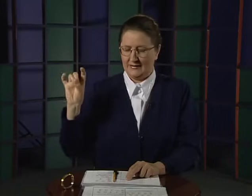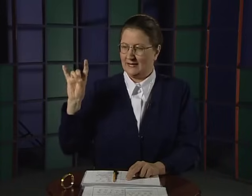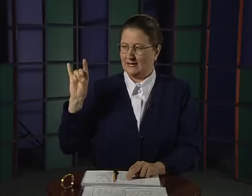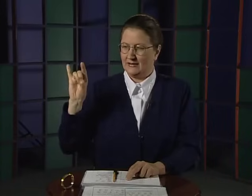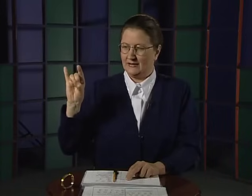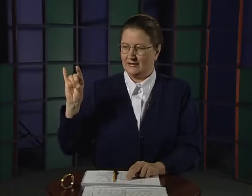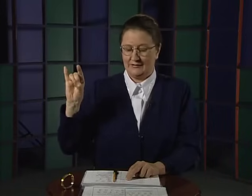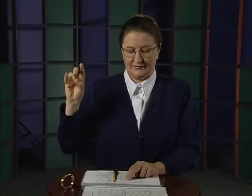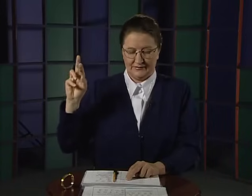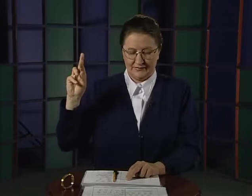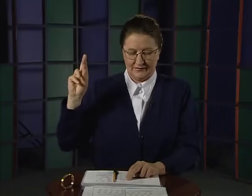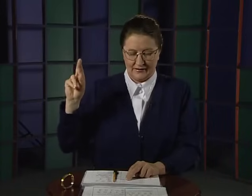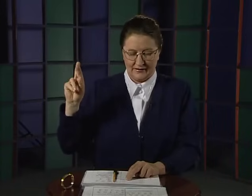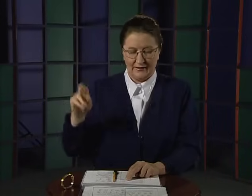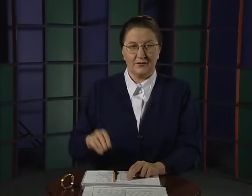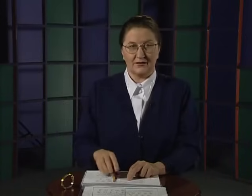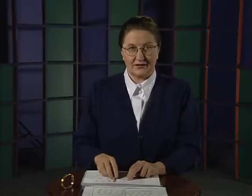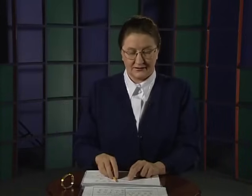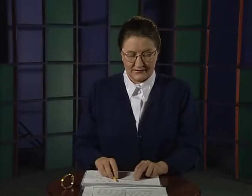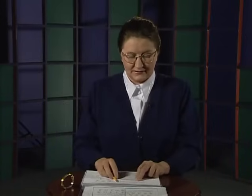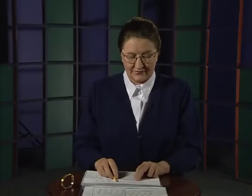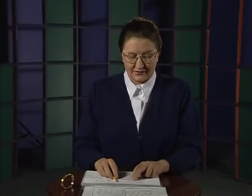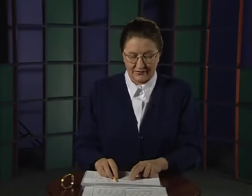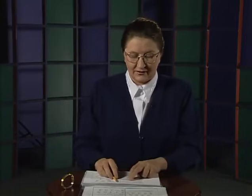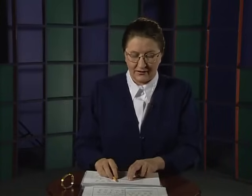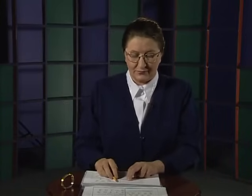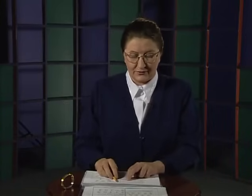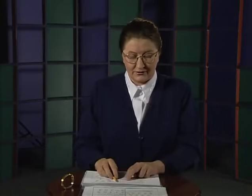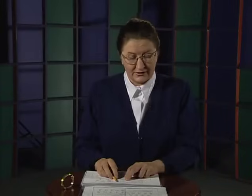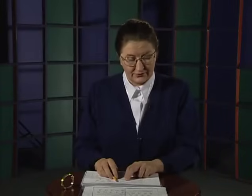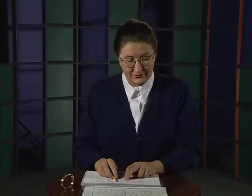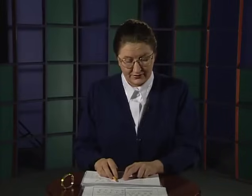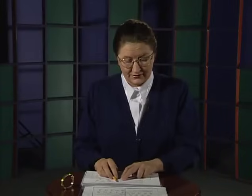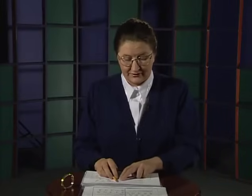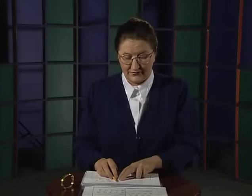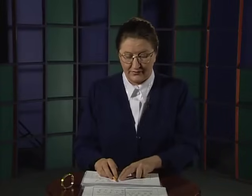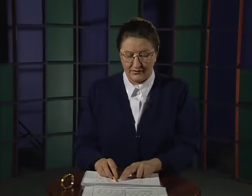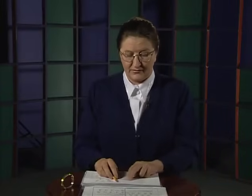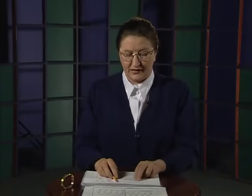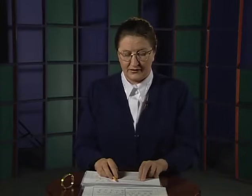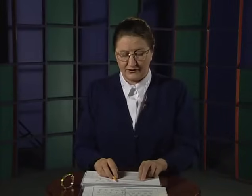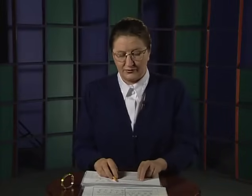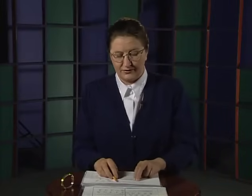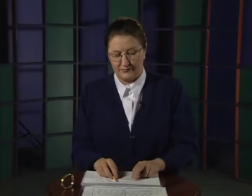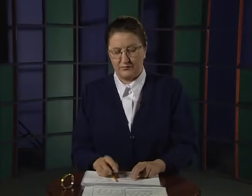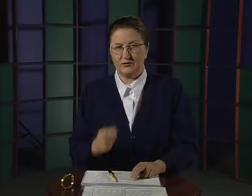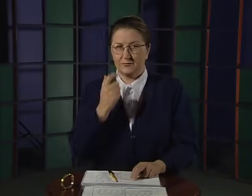И, Я. Пожалуйста, составьте слова и продактилируйте их с одновременным артикулированием, то есть